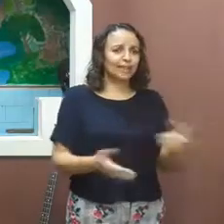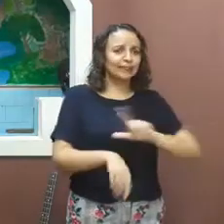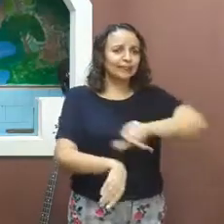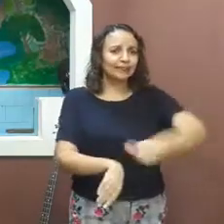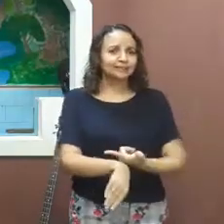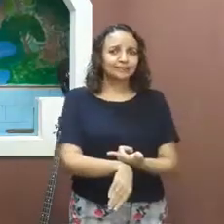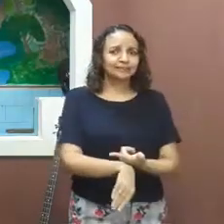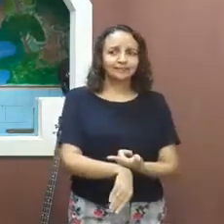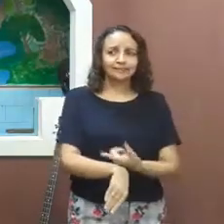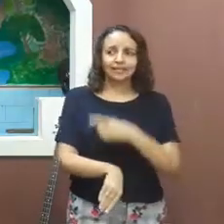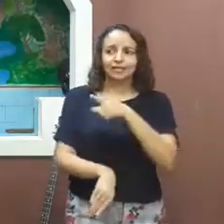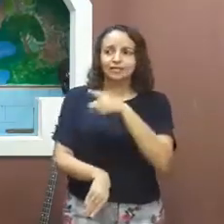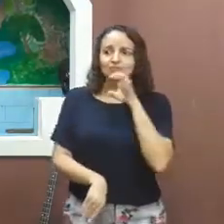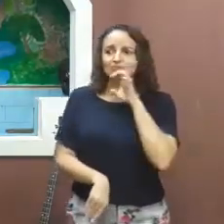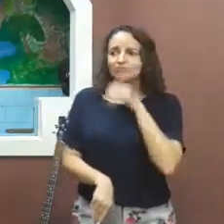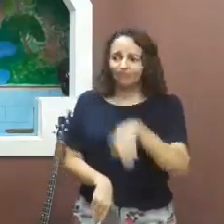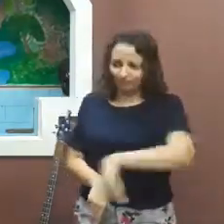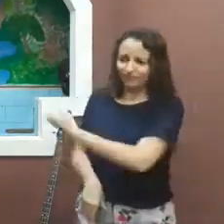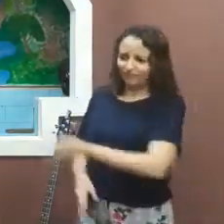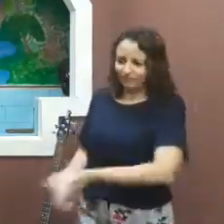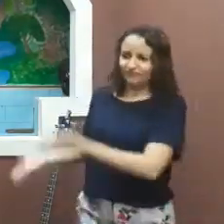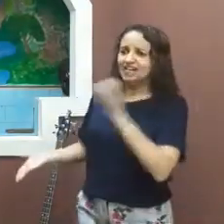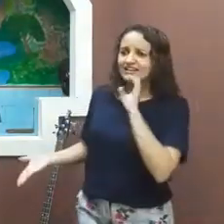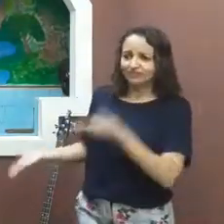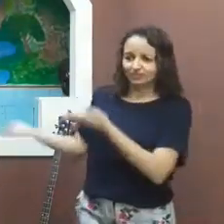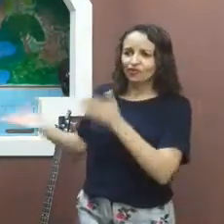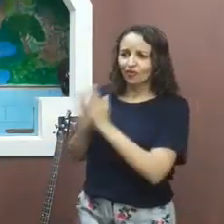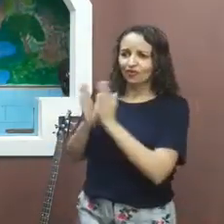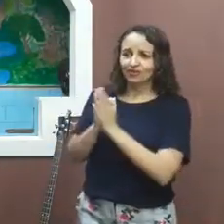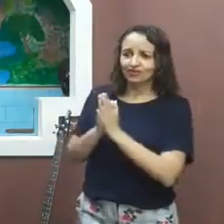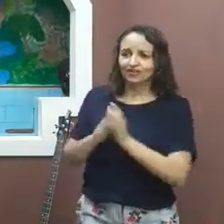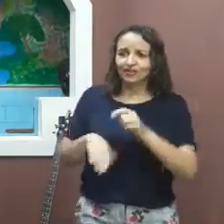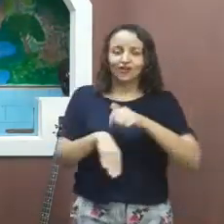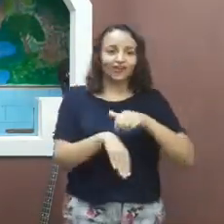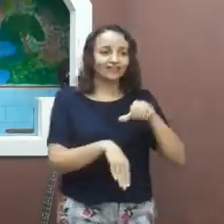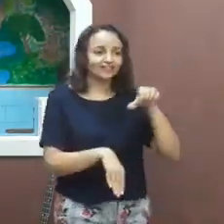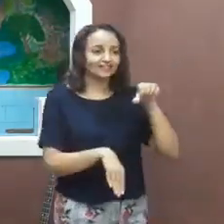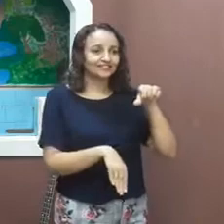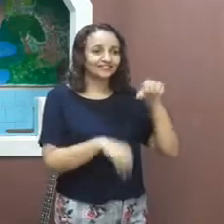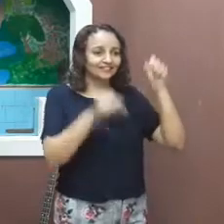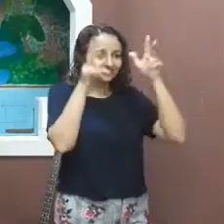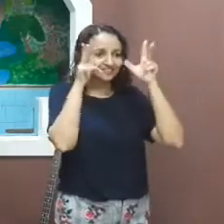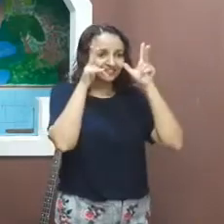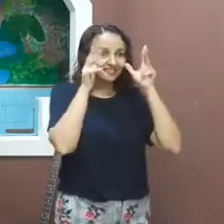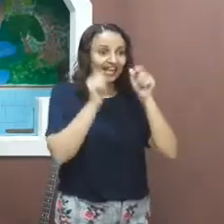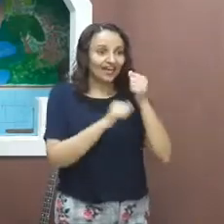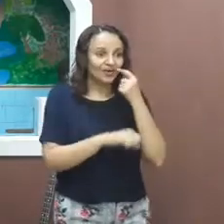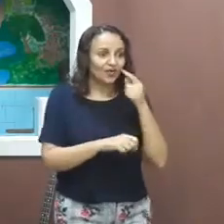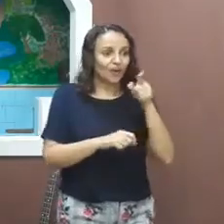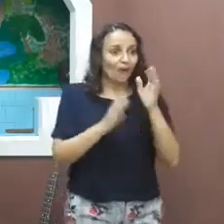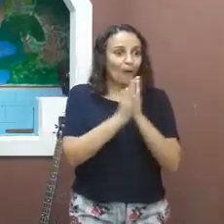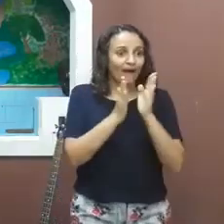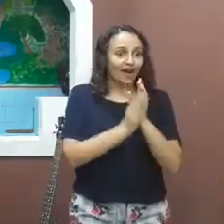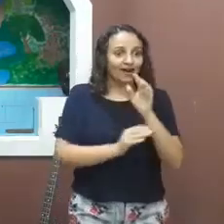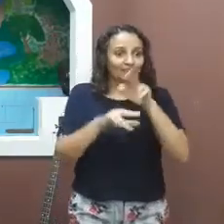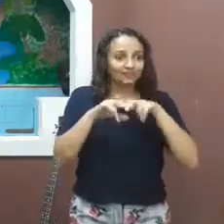Não vai pedir para me orar logo? Depois das 9 horas, com Aldemir, Moisés e Jessé, todo mundo fica orando para vocês